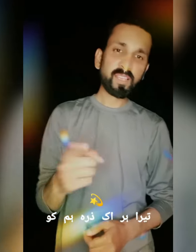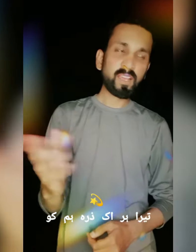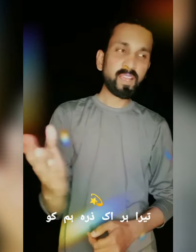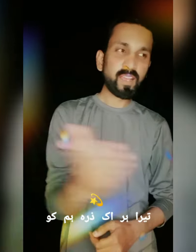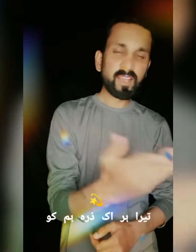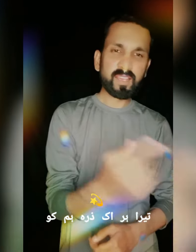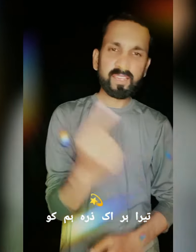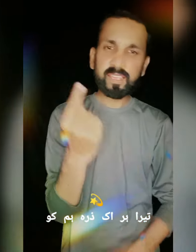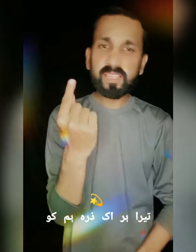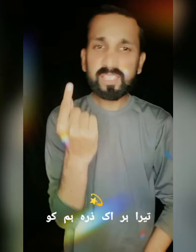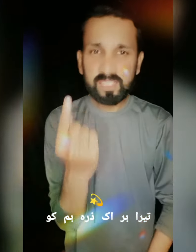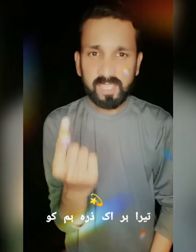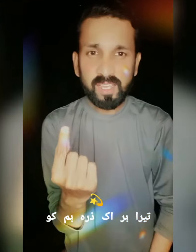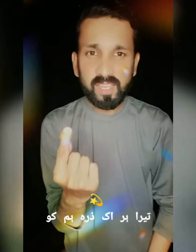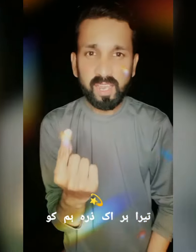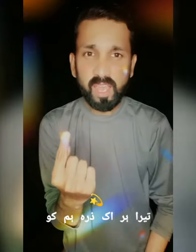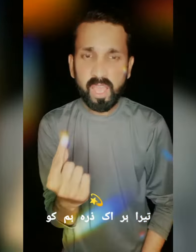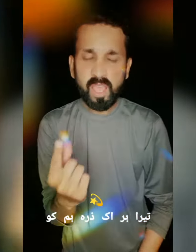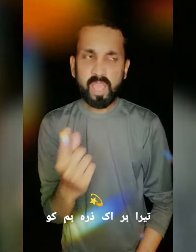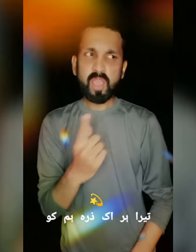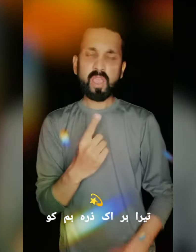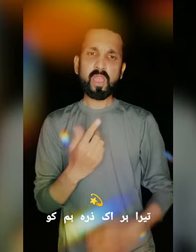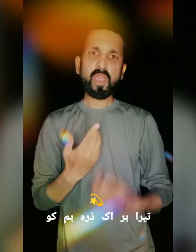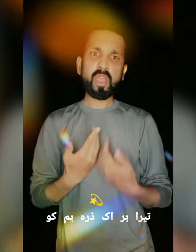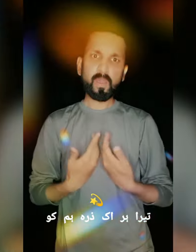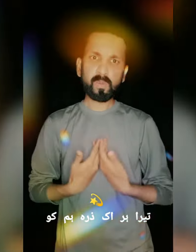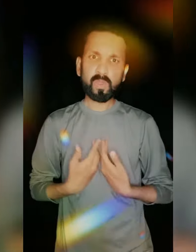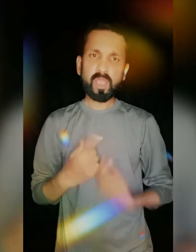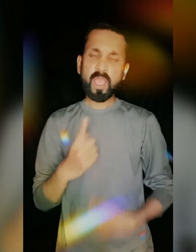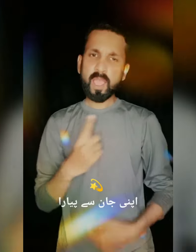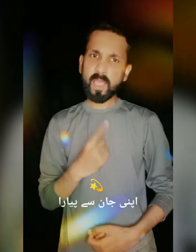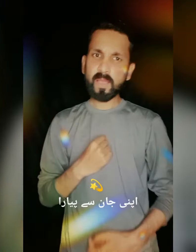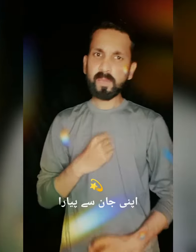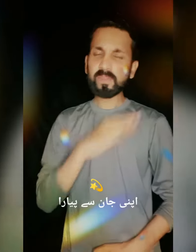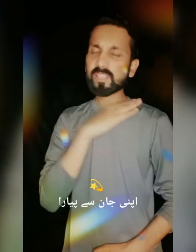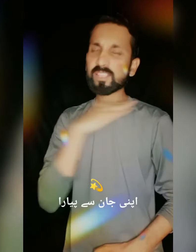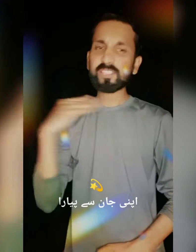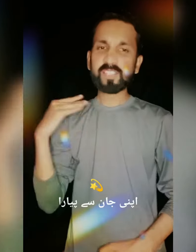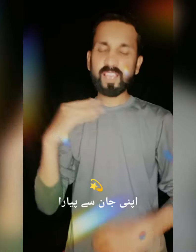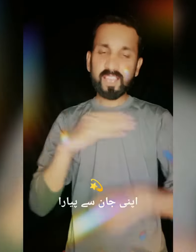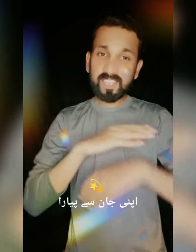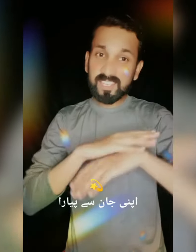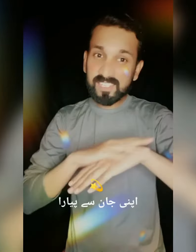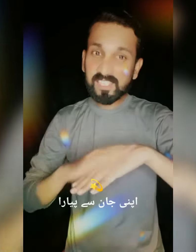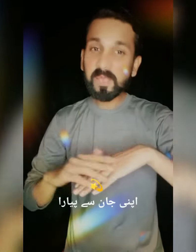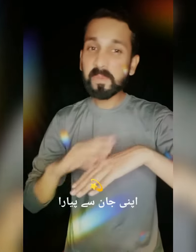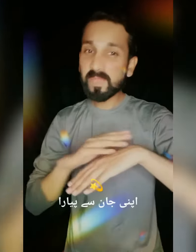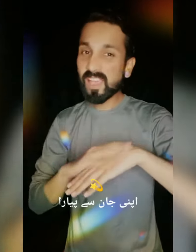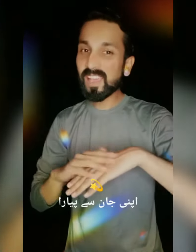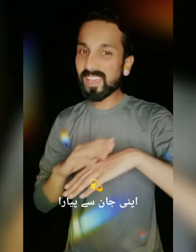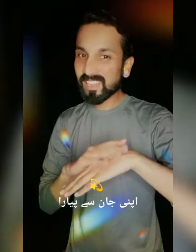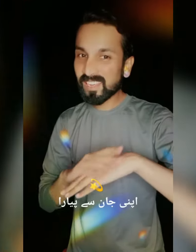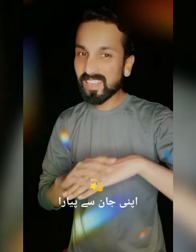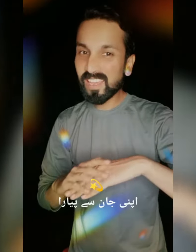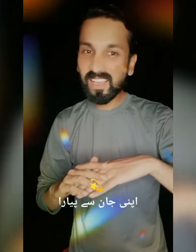तेरा हर एक जर्रा हमको अपनी जान से